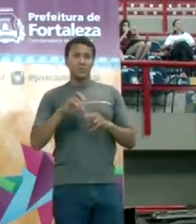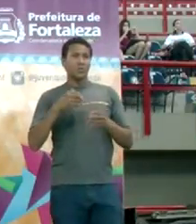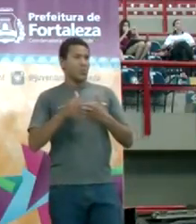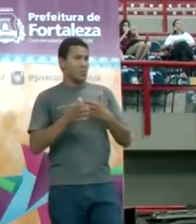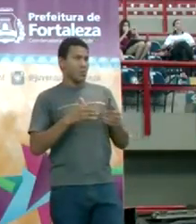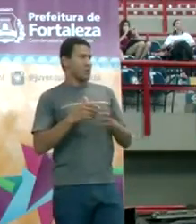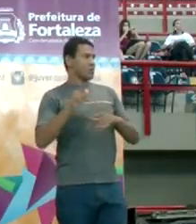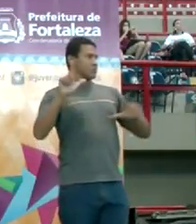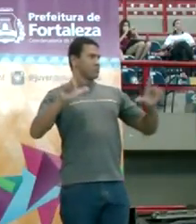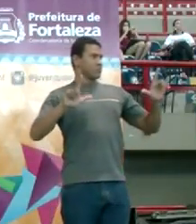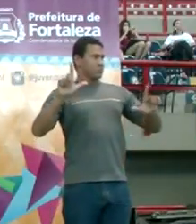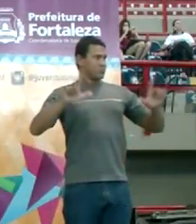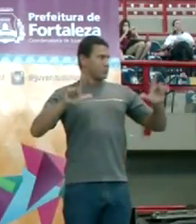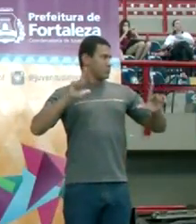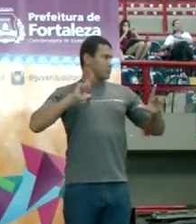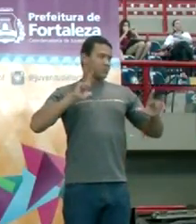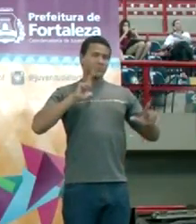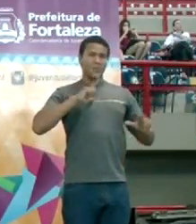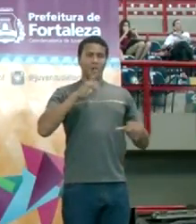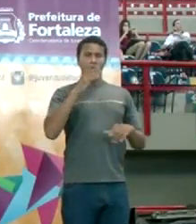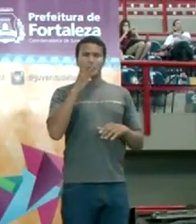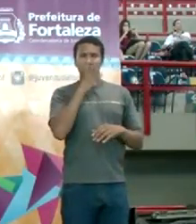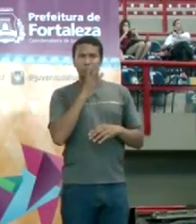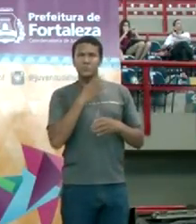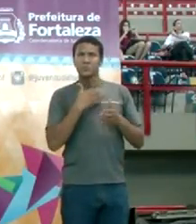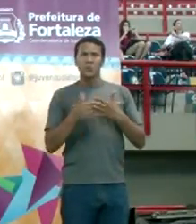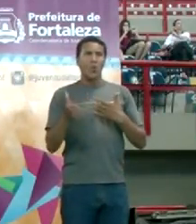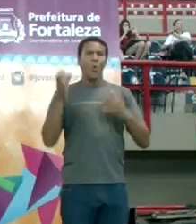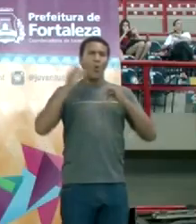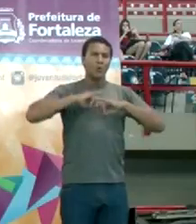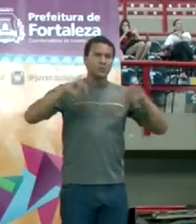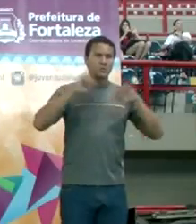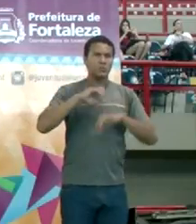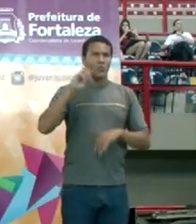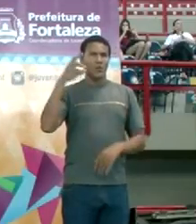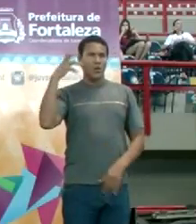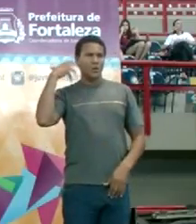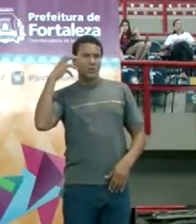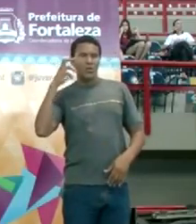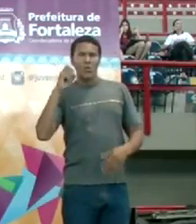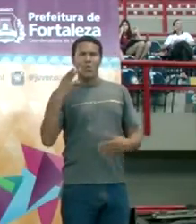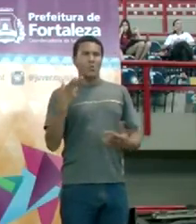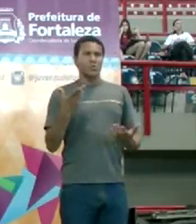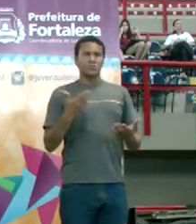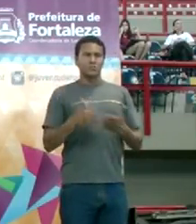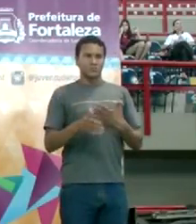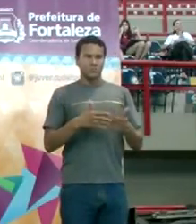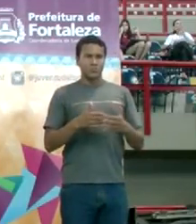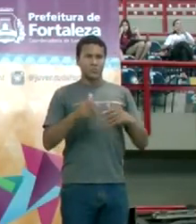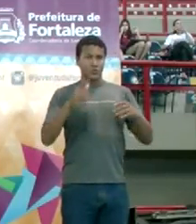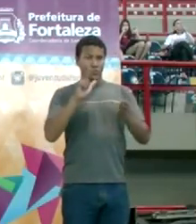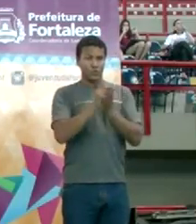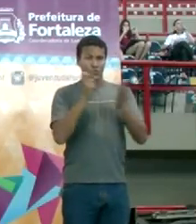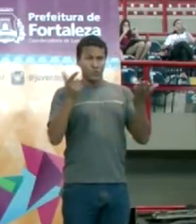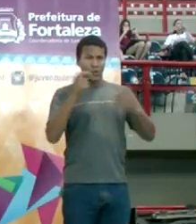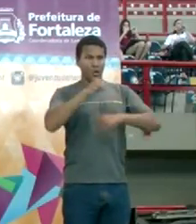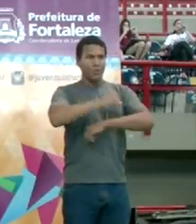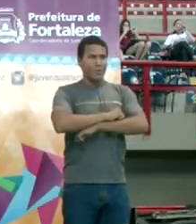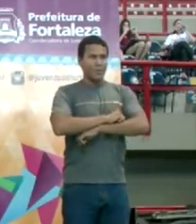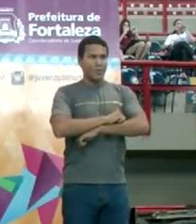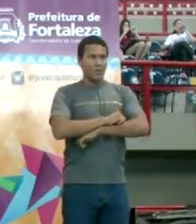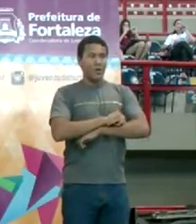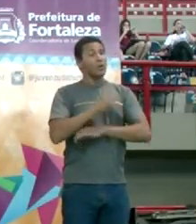passando aí, hoje, você chegar lá na televisão, abrir lá o jornal, cuidado que algumas informações